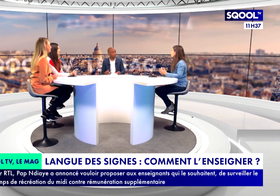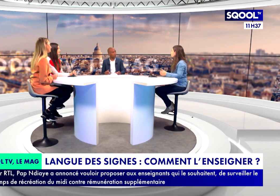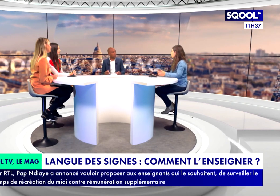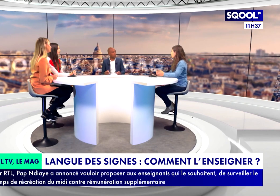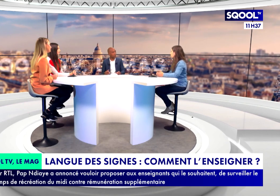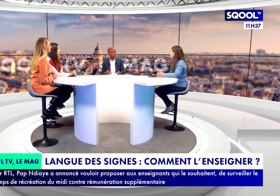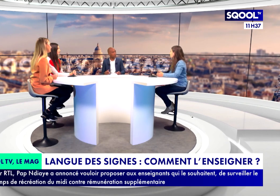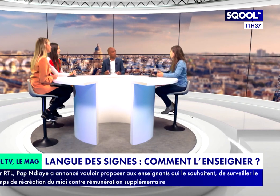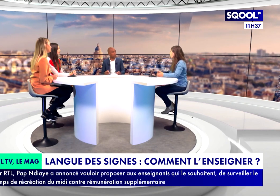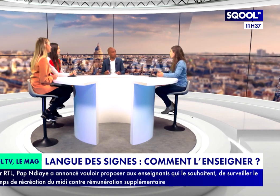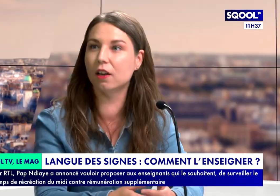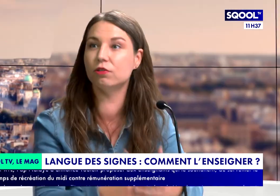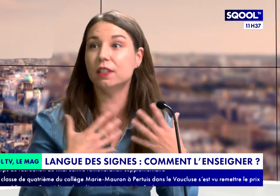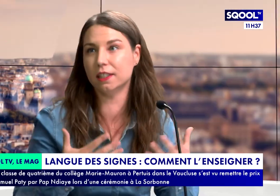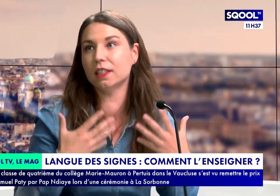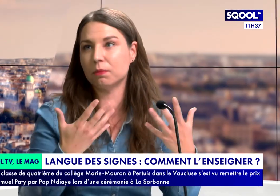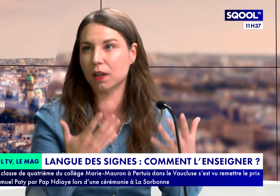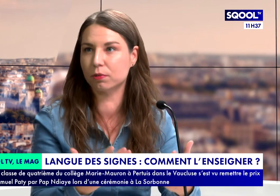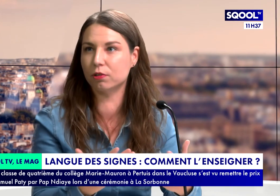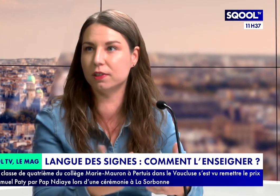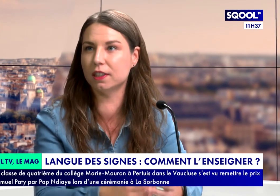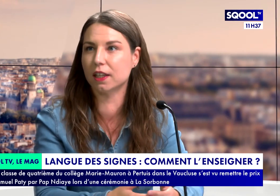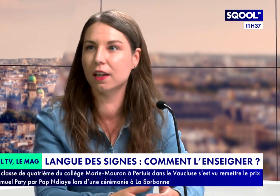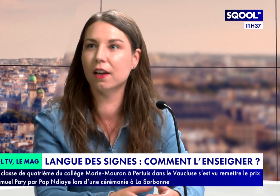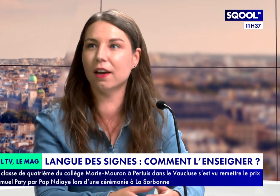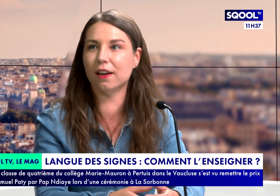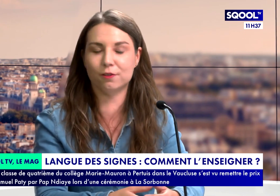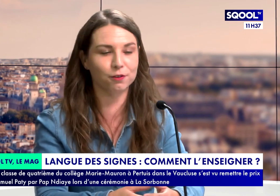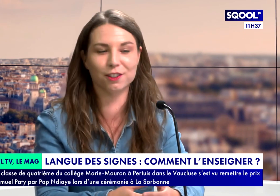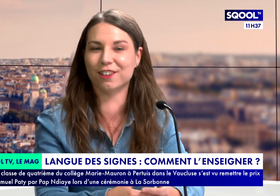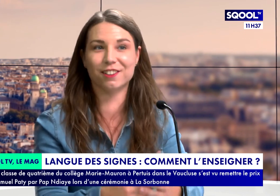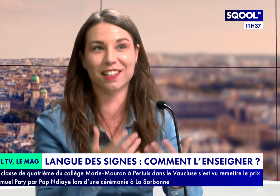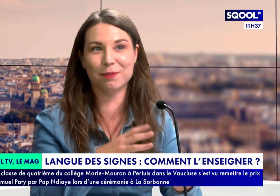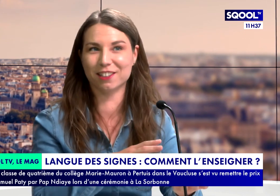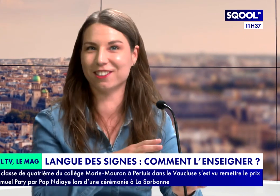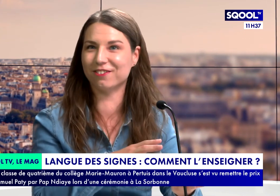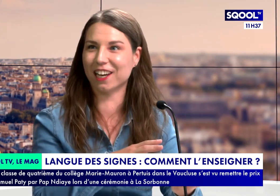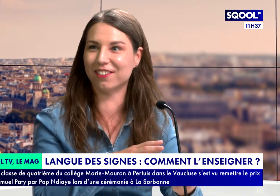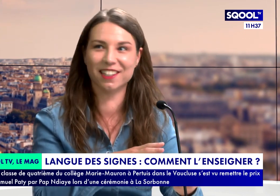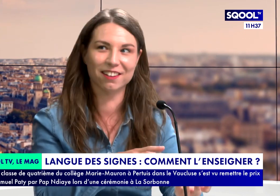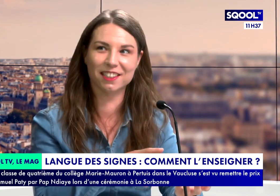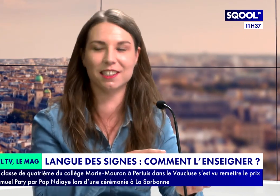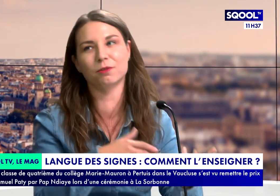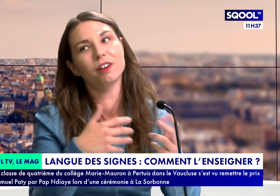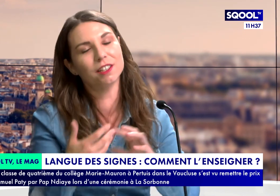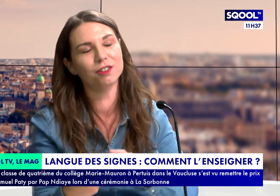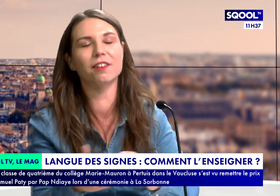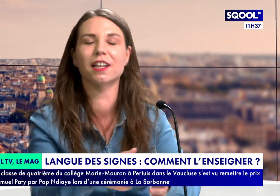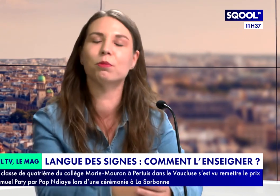forcément l'habitude de faire, d'utiliser ses mains pour communiquer. Donc, il y des personnes qui vont y arriver très facilement et d'autres, va être un peu